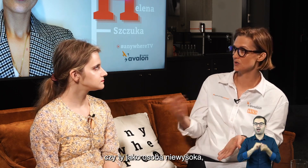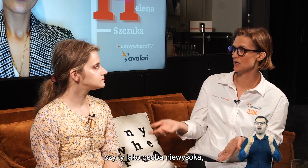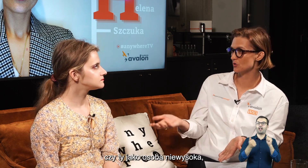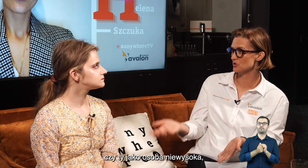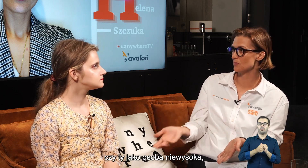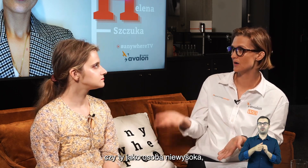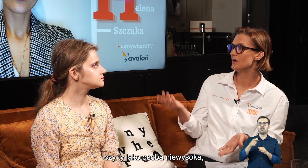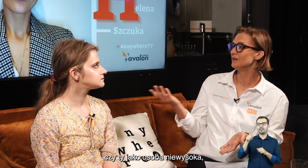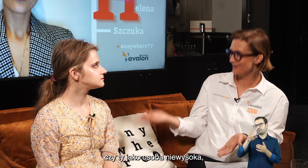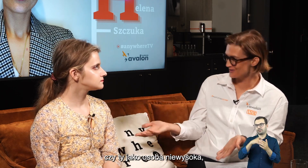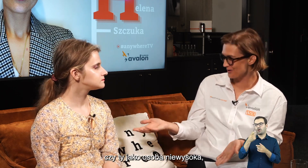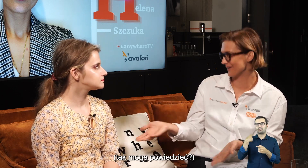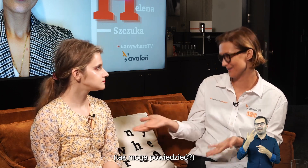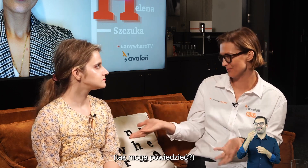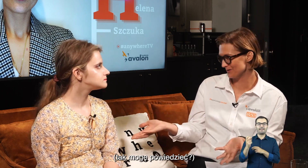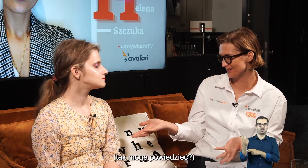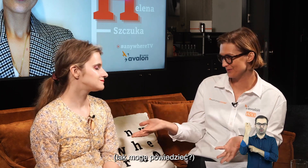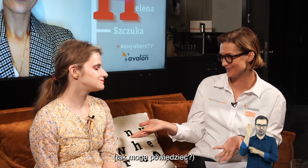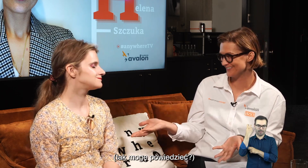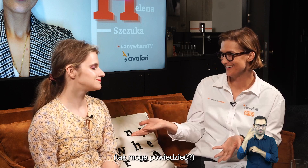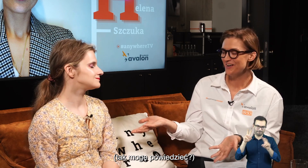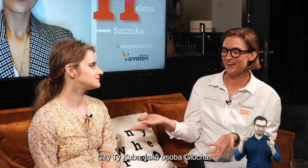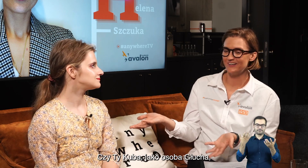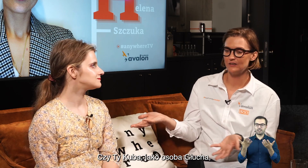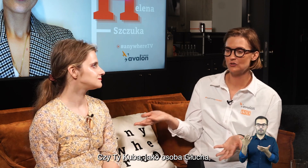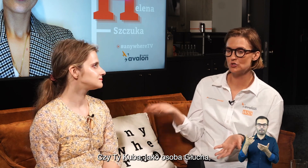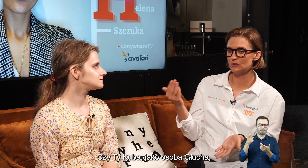wózku, czy ty jako osoba niewysoka, tak mogę powiedzieć,